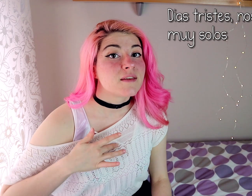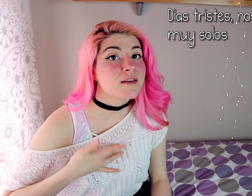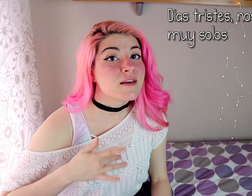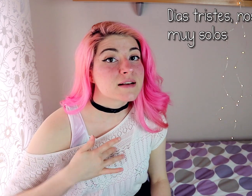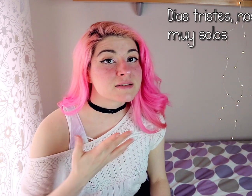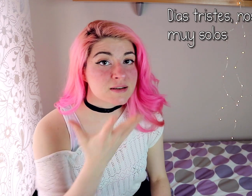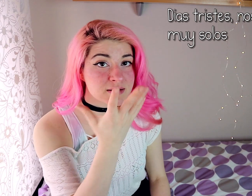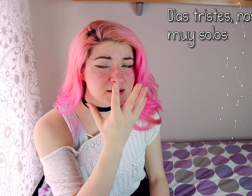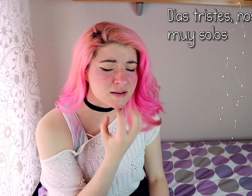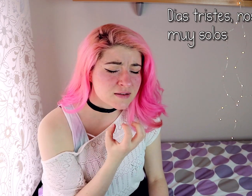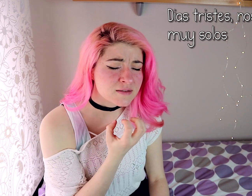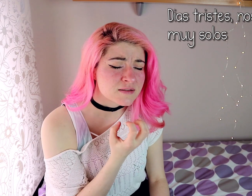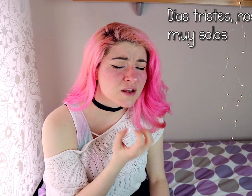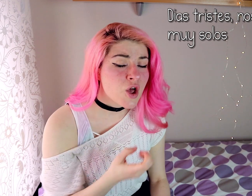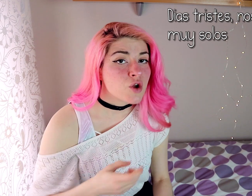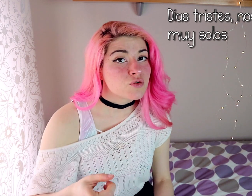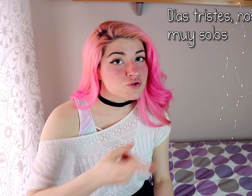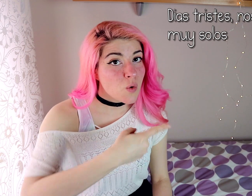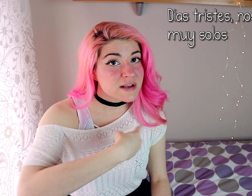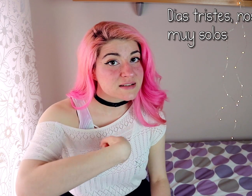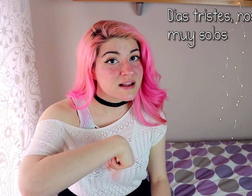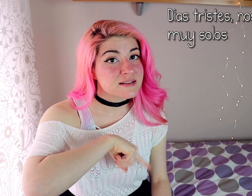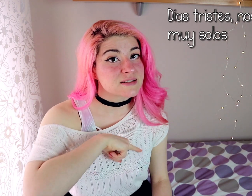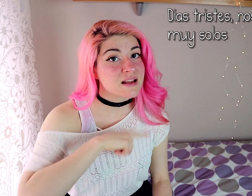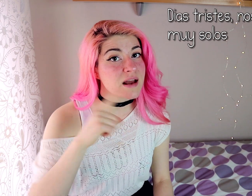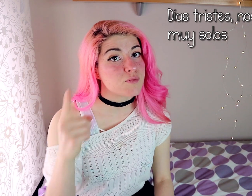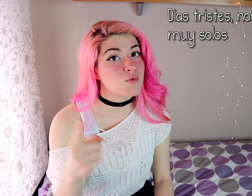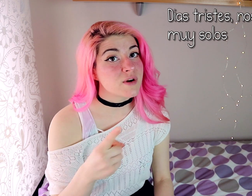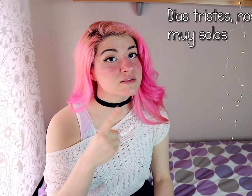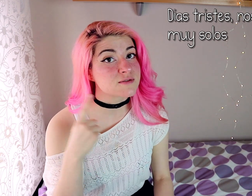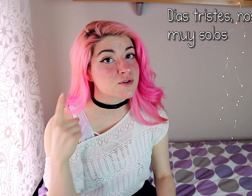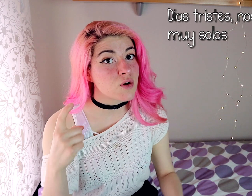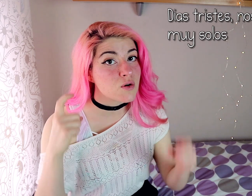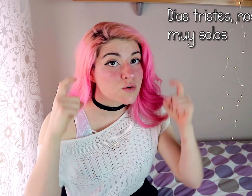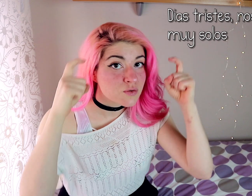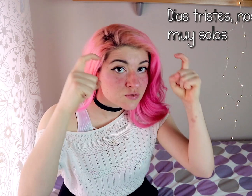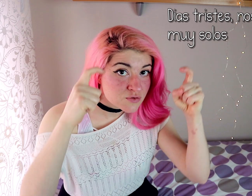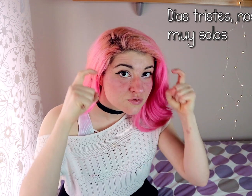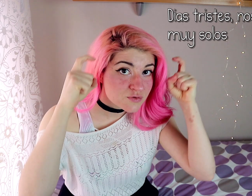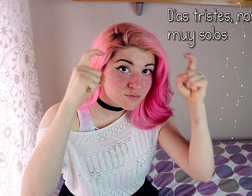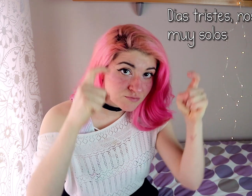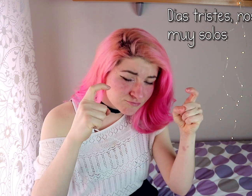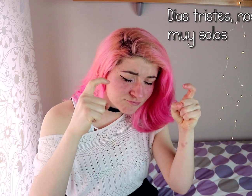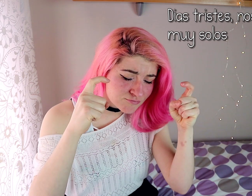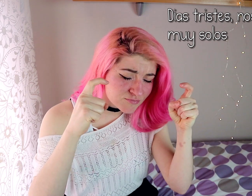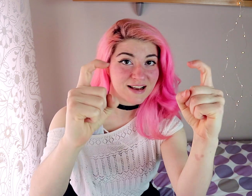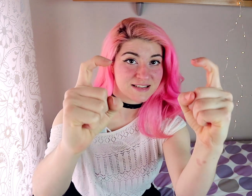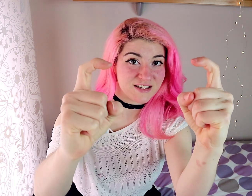Días tristes, nos cuesta estar muy solos. Así.